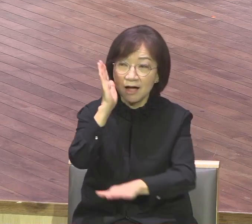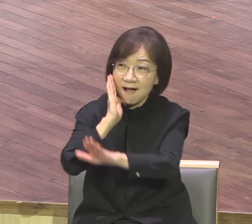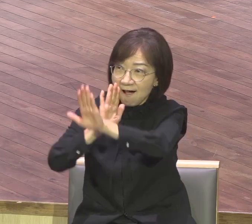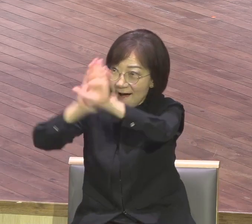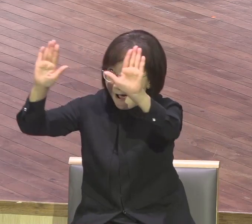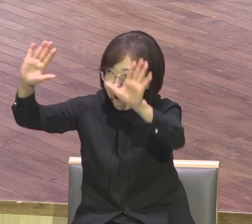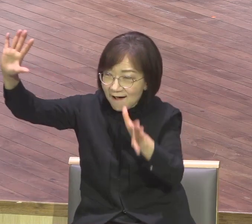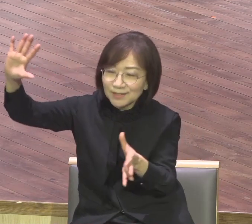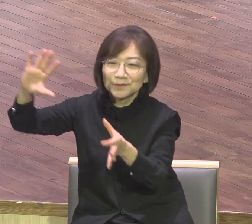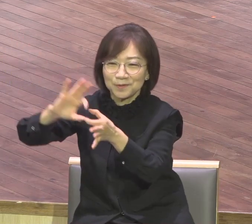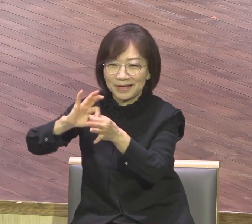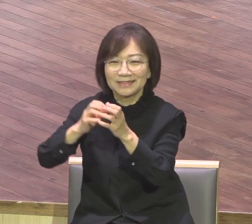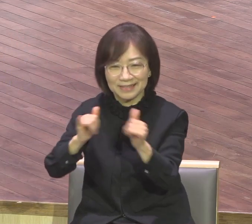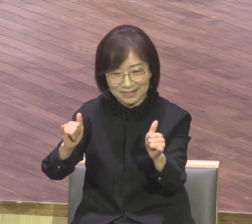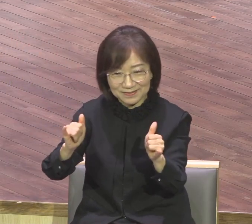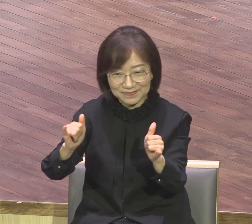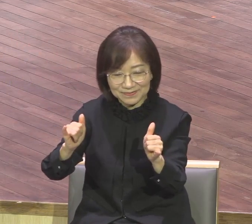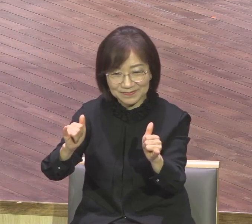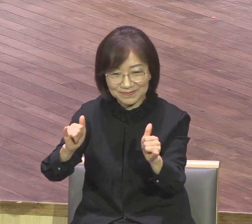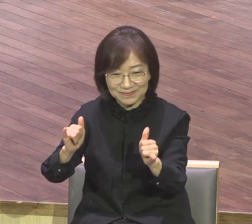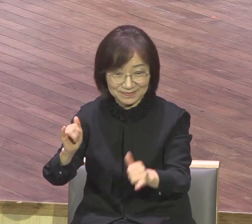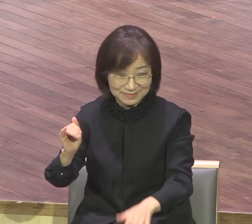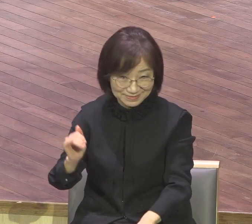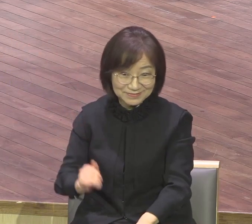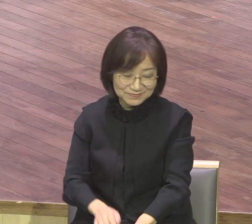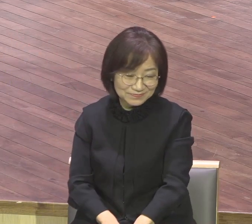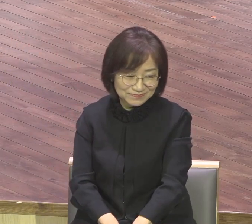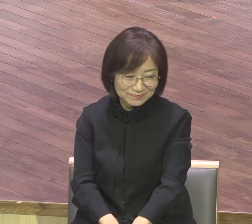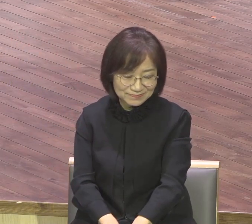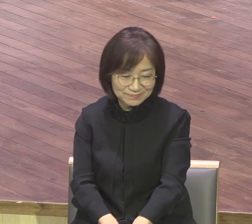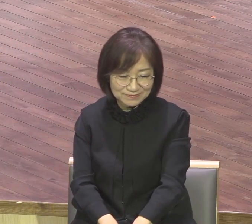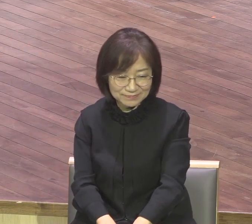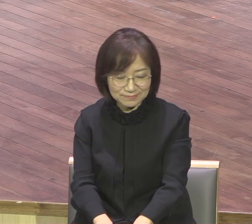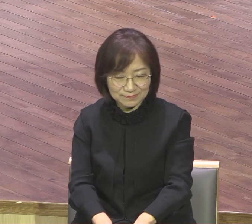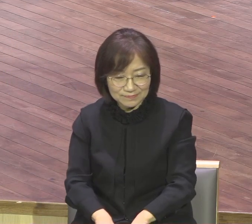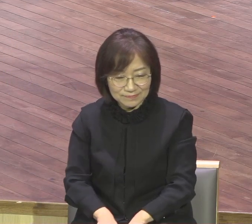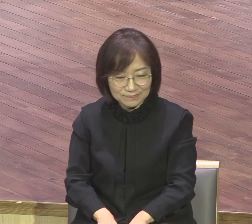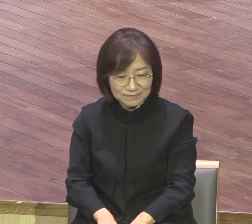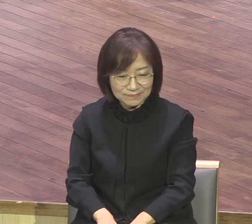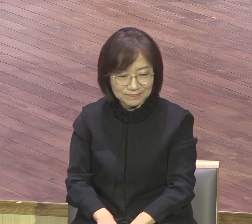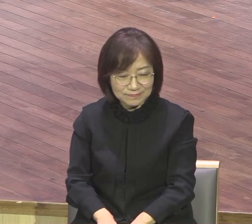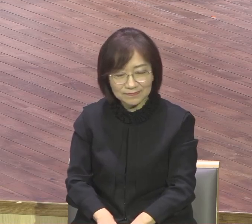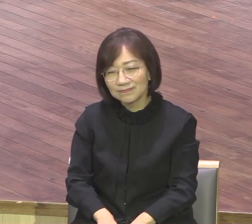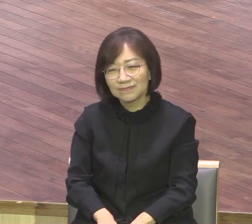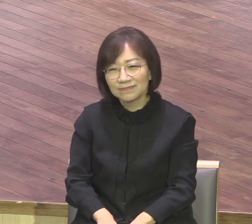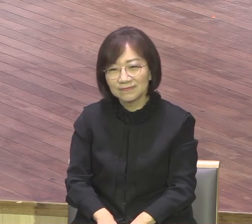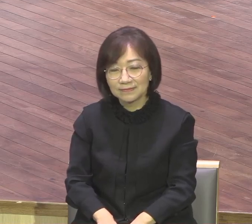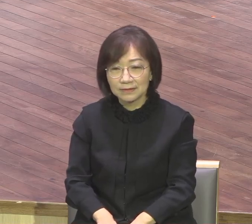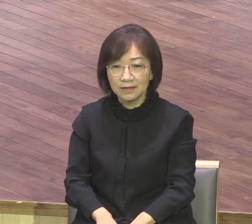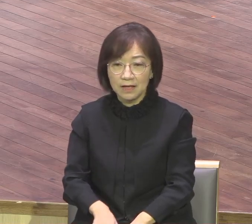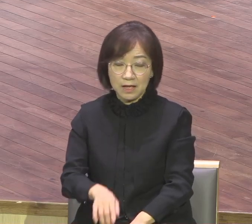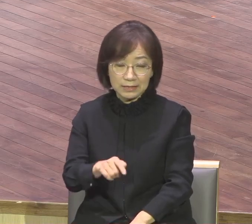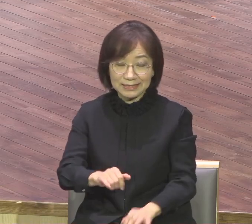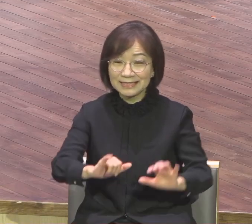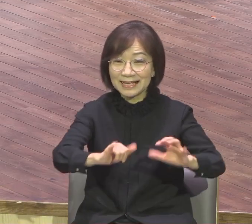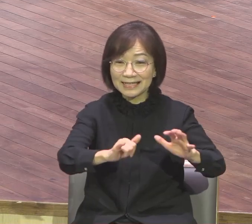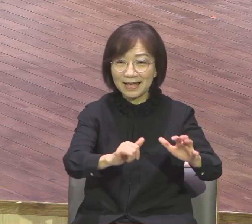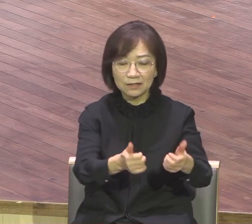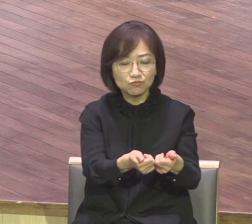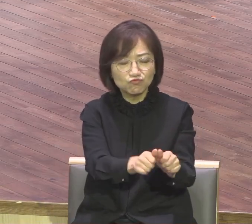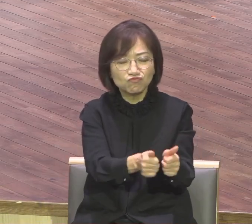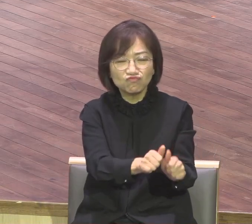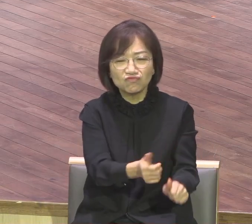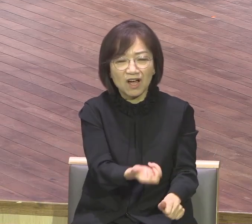자다. Por eso ustedes no son pertenencia en la tierra, sino pertenencia en el reino de Dios. 이 땅의 시민권자가 아니라